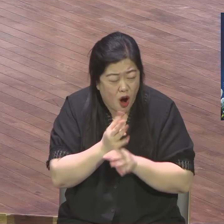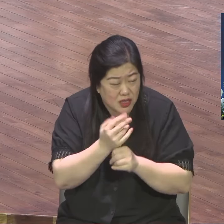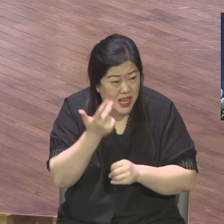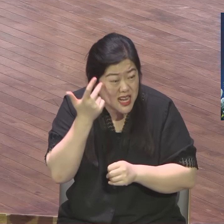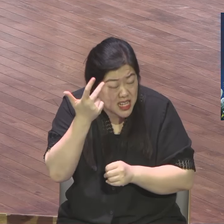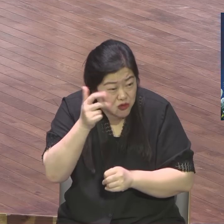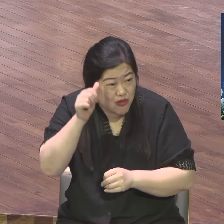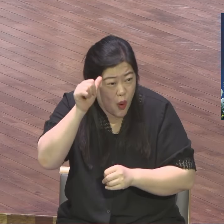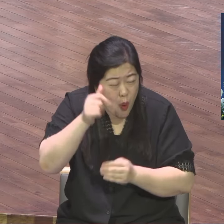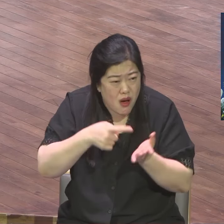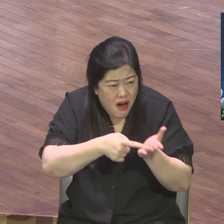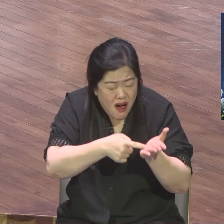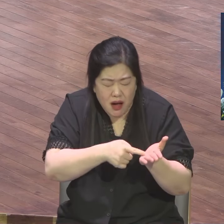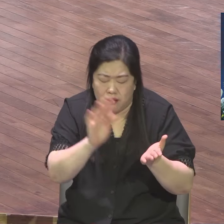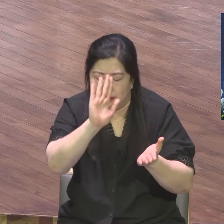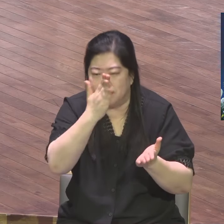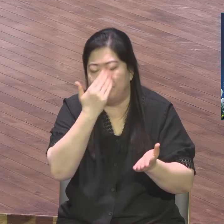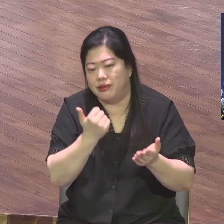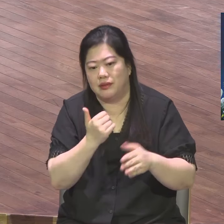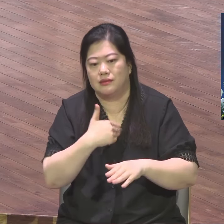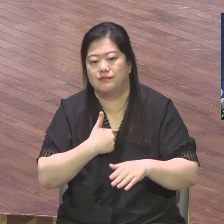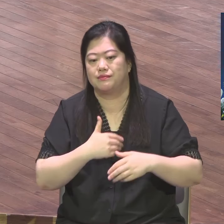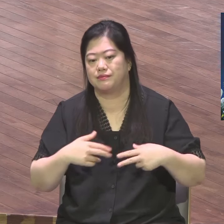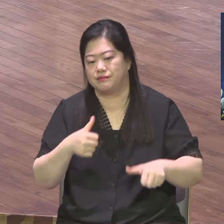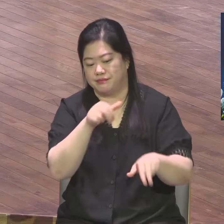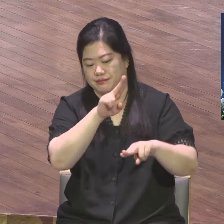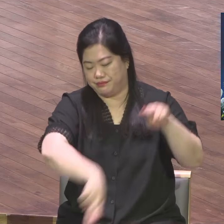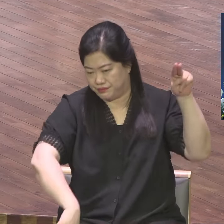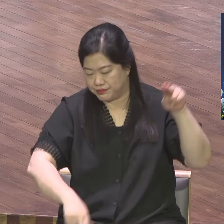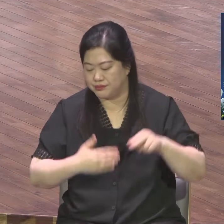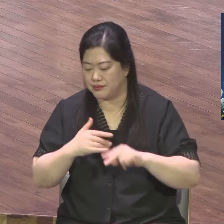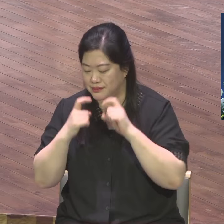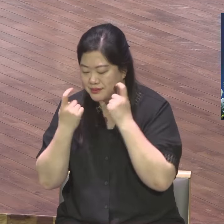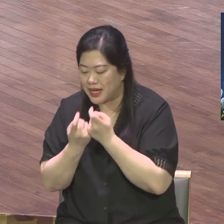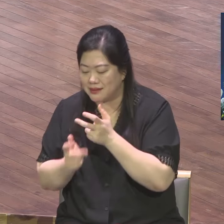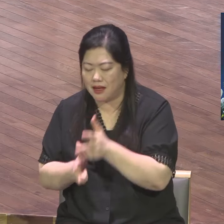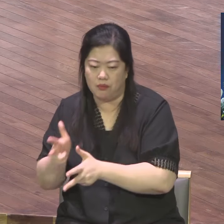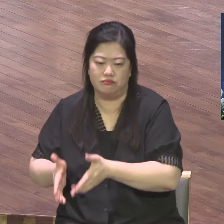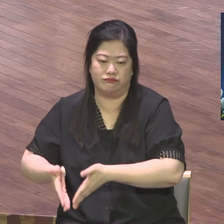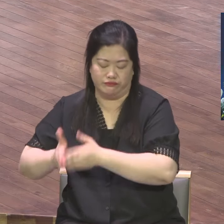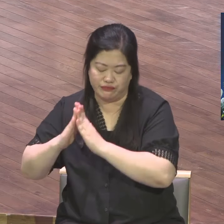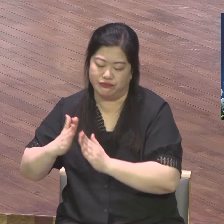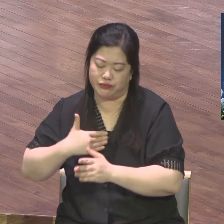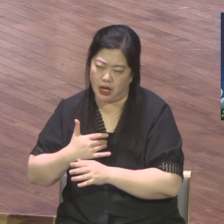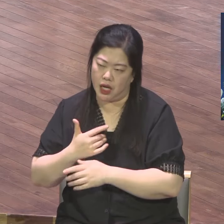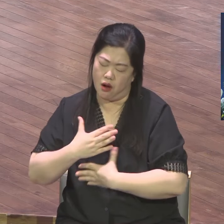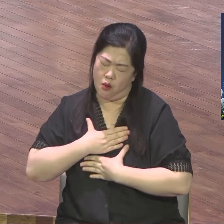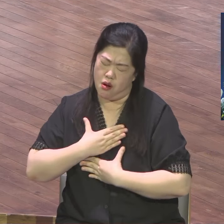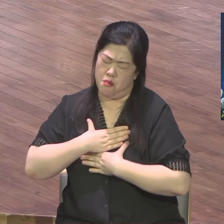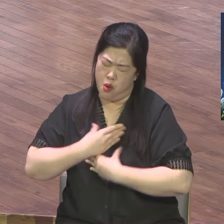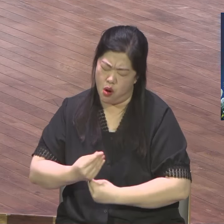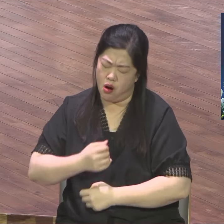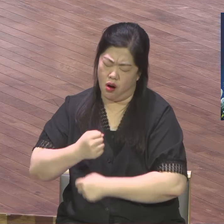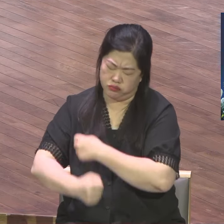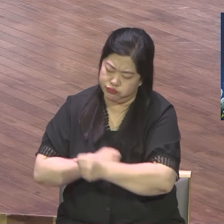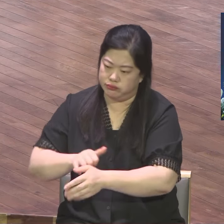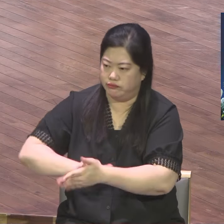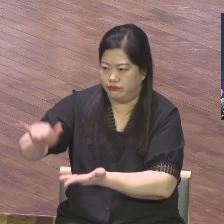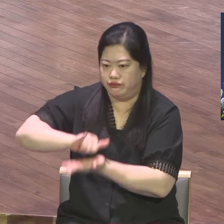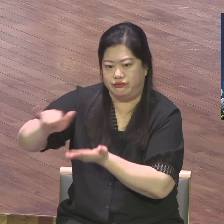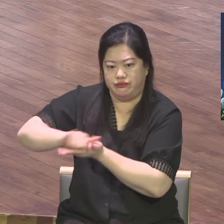제대로 못하겠습니다. 하나님, 내 좀 신앙생활 좀 잘하게 해주세요. 신앙생활 잘하려고 하니까 내가 사업을 해야